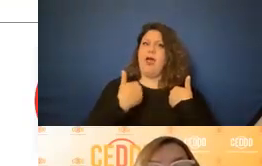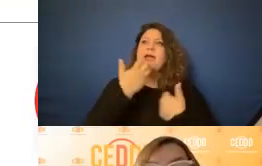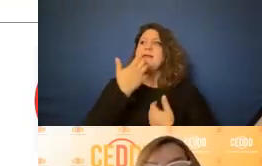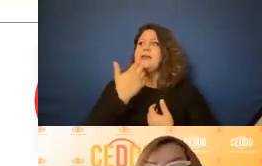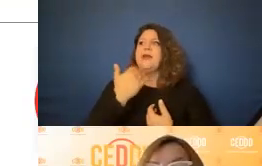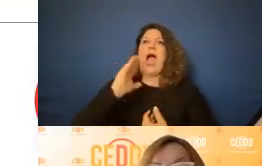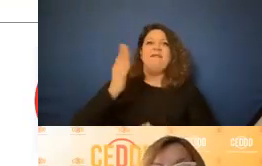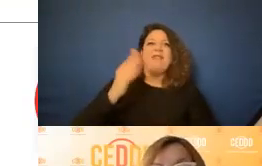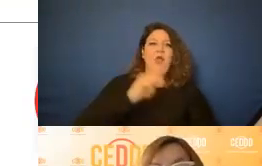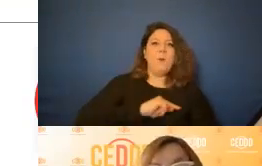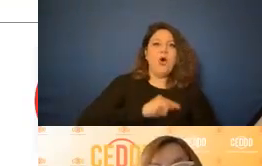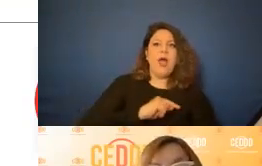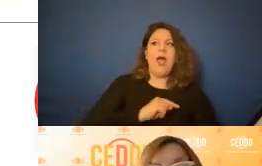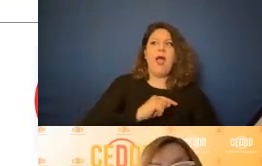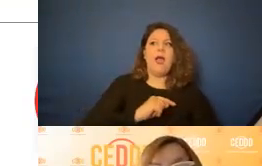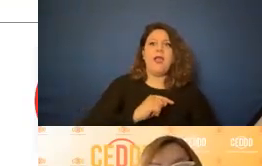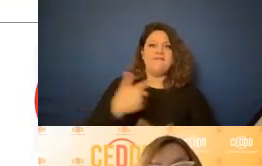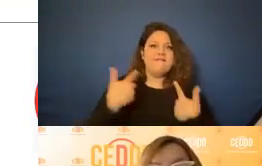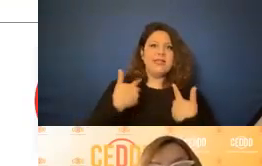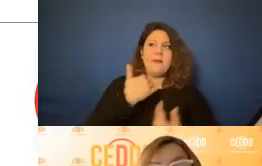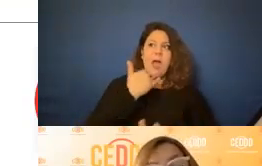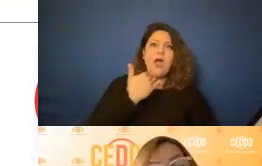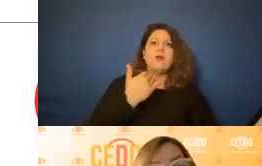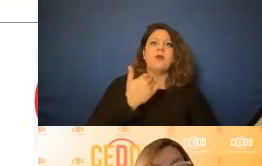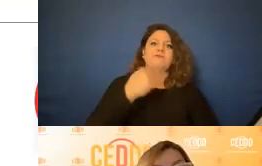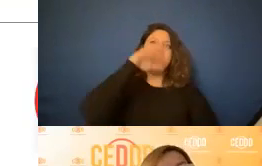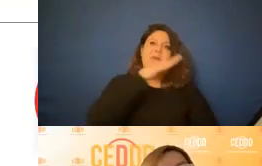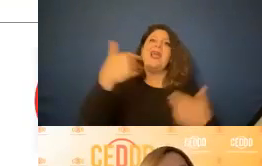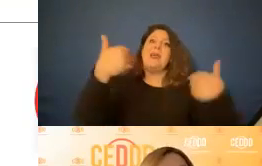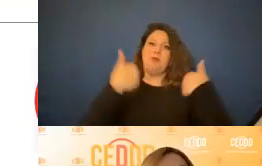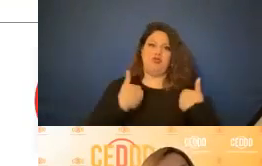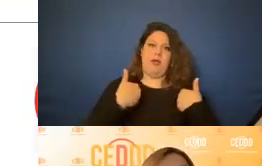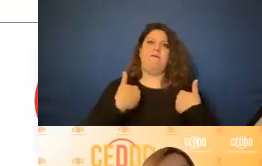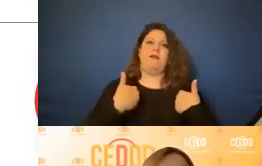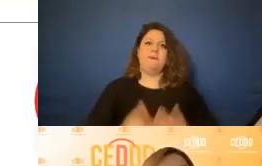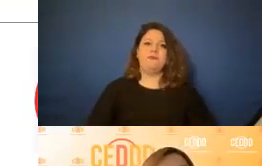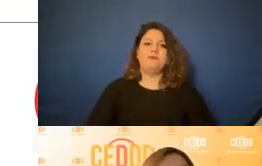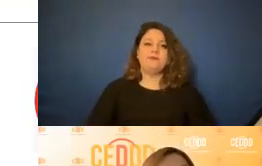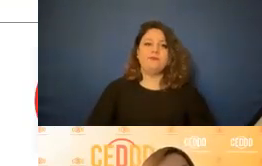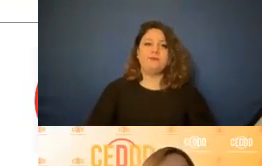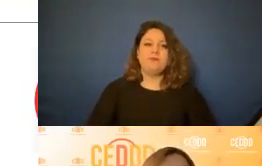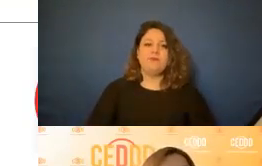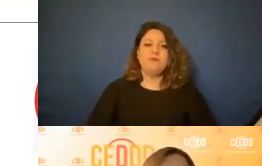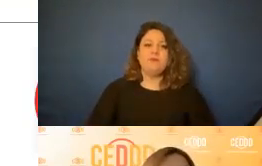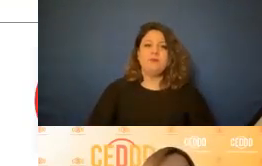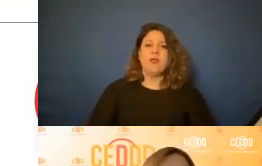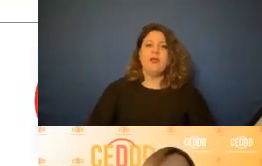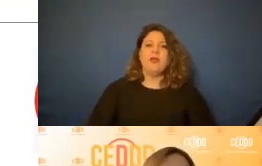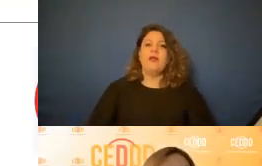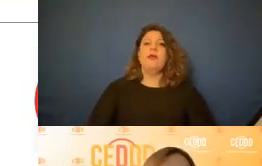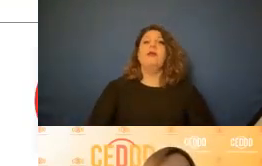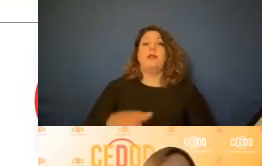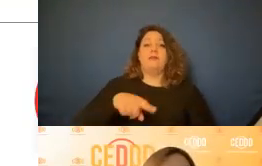morales en la víctima que tuvieran que ser resaciados, ¿no? Y en cuanto a las repercusiones legales, pues como padre se le puede exigir